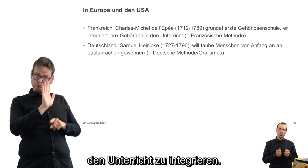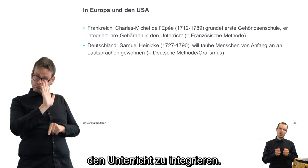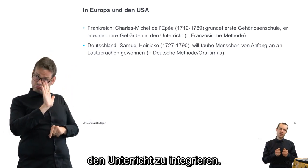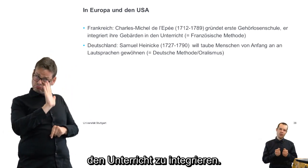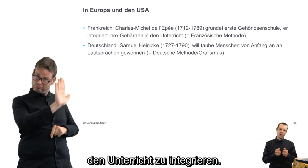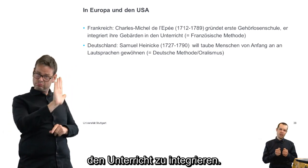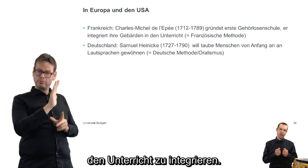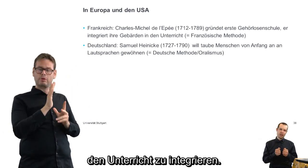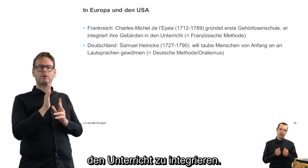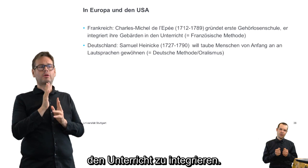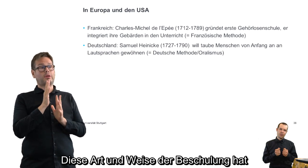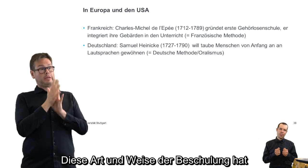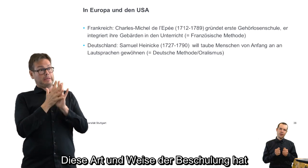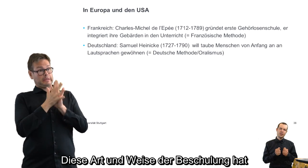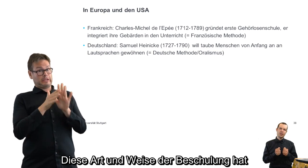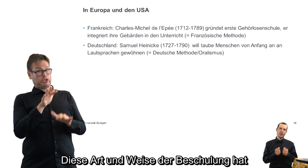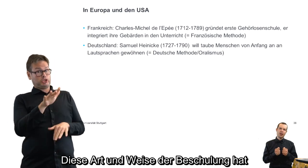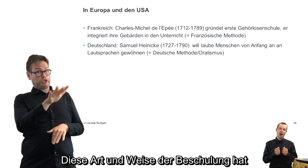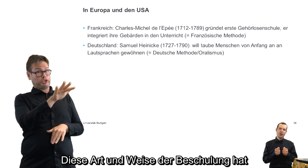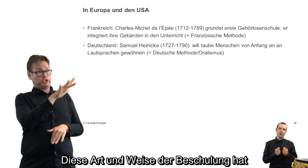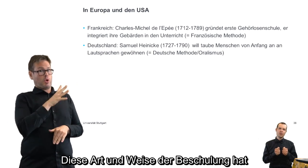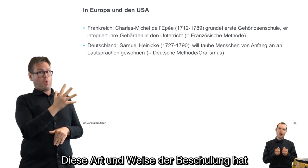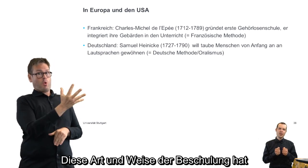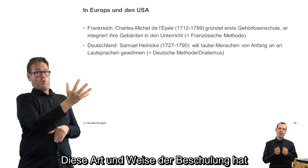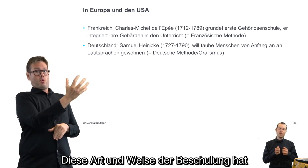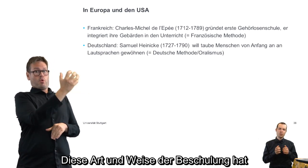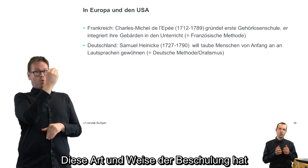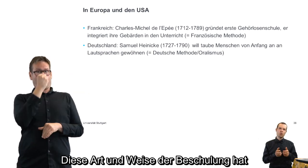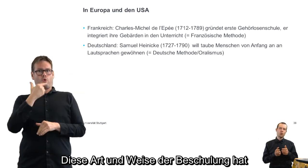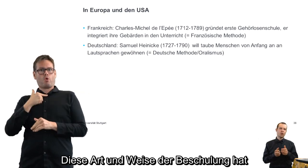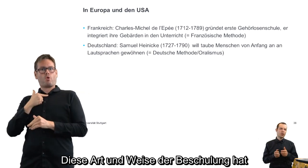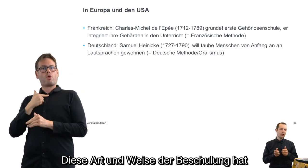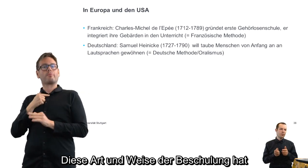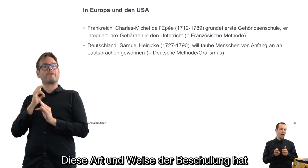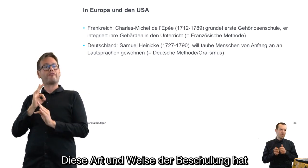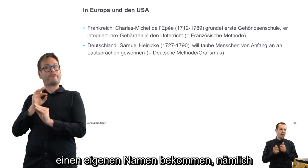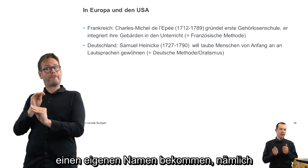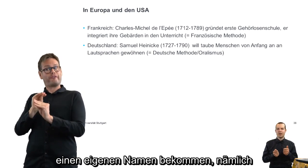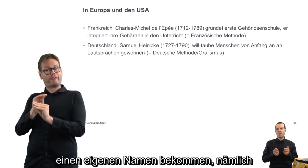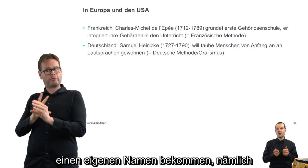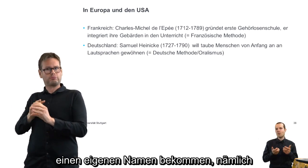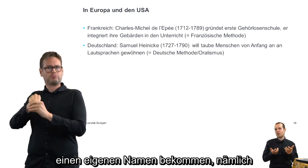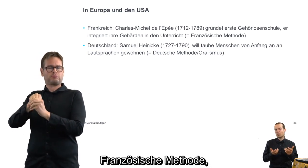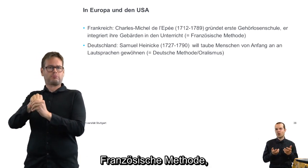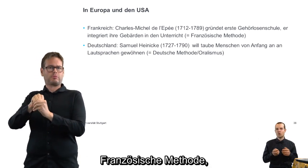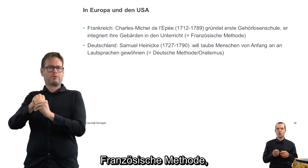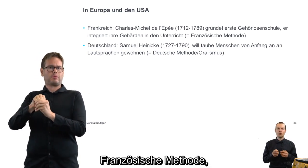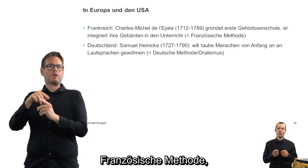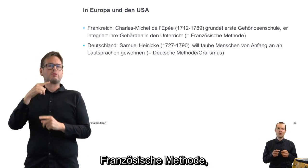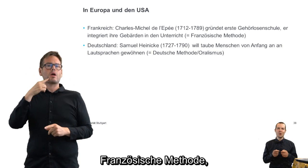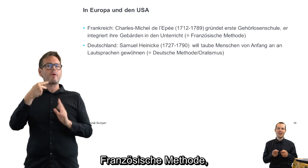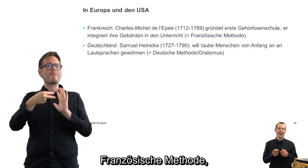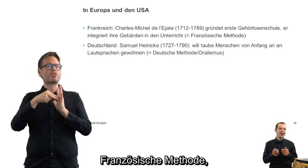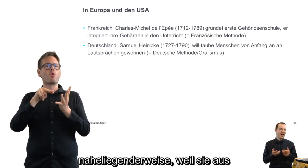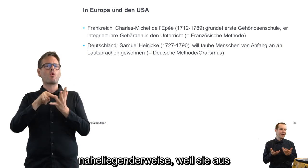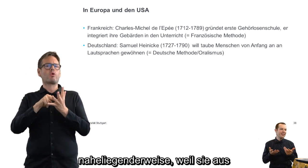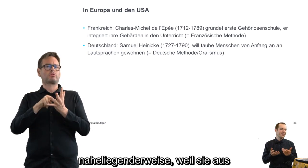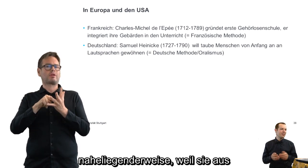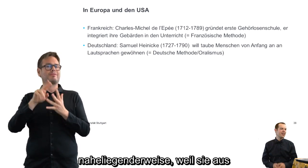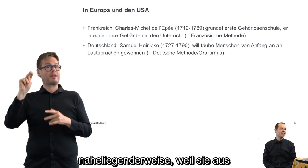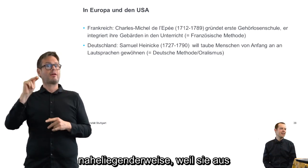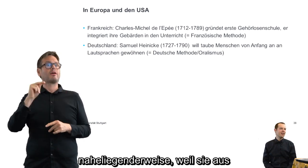in den Unterricht zu integrieren. Diese Art und Weise der Beschulung hat einen eigenen Namen bekommen, nämlich französische Methode,